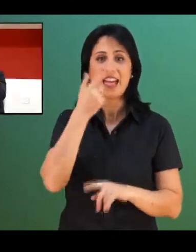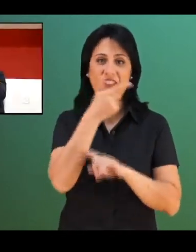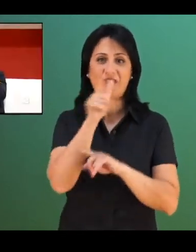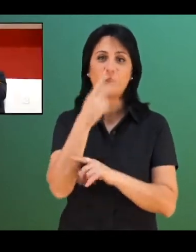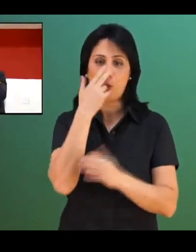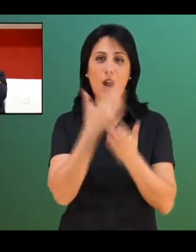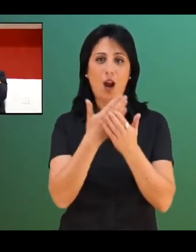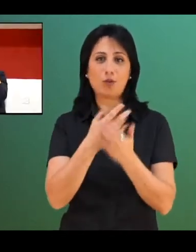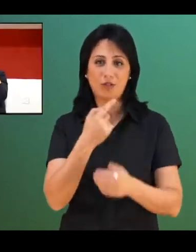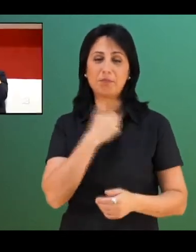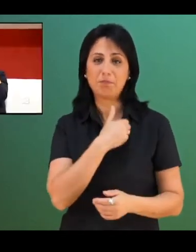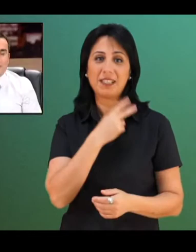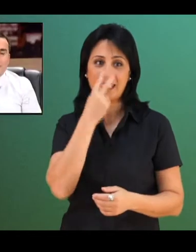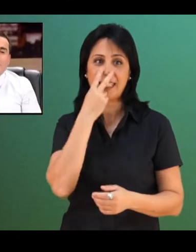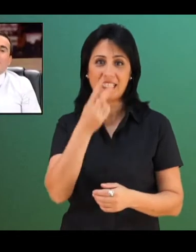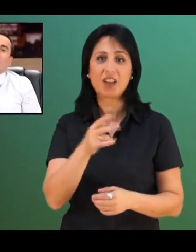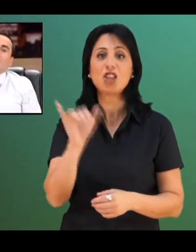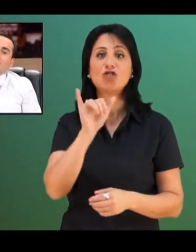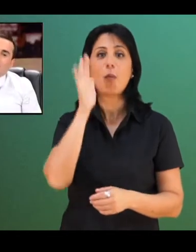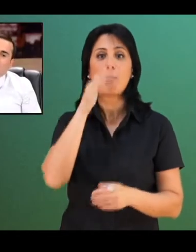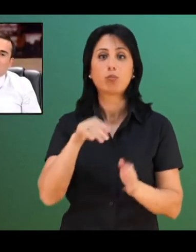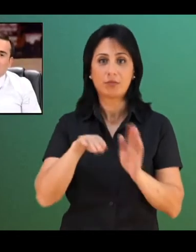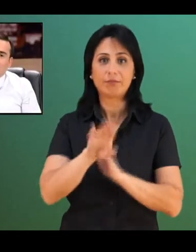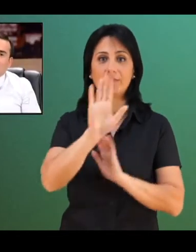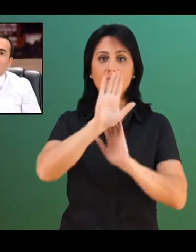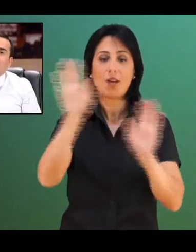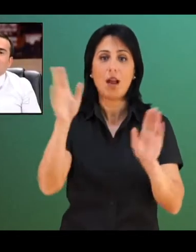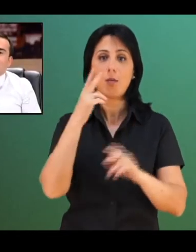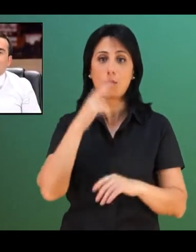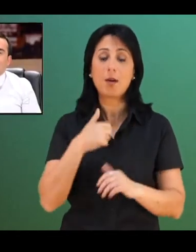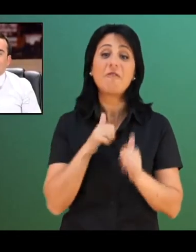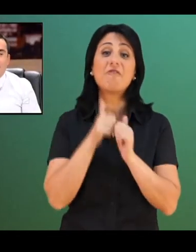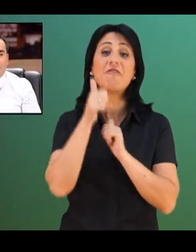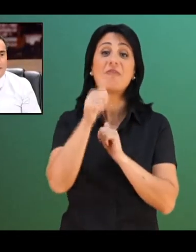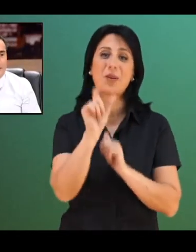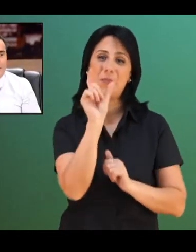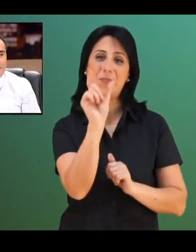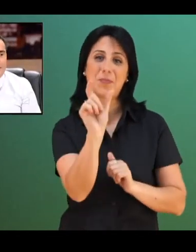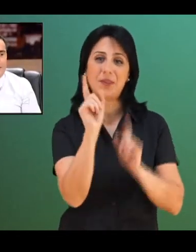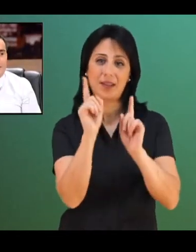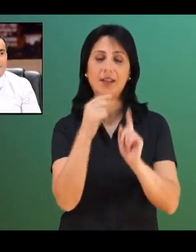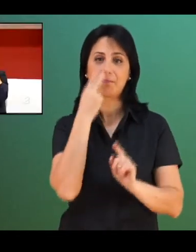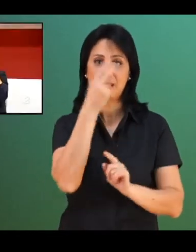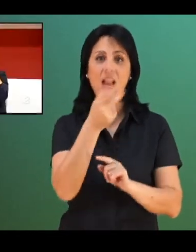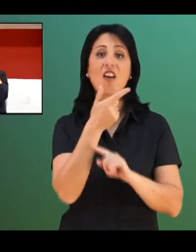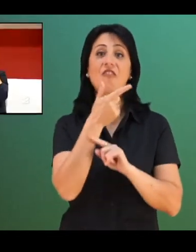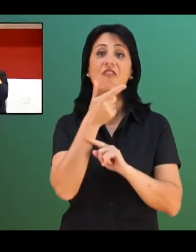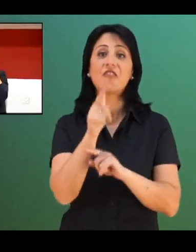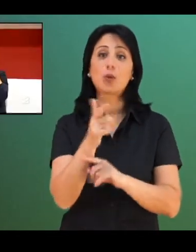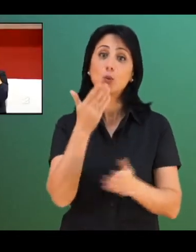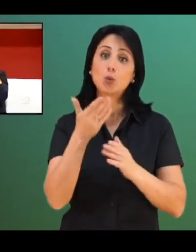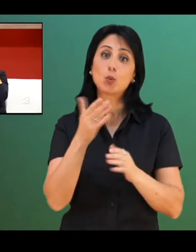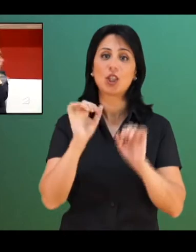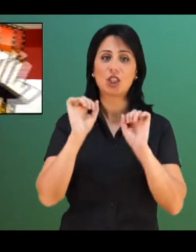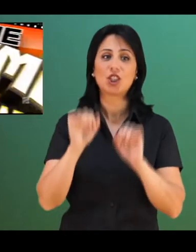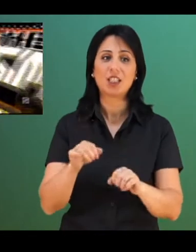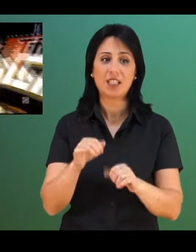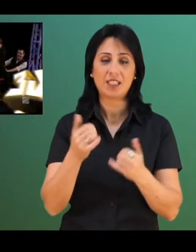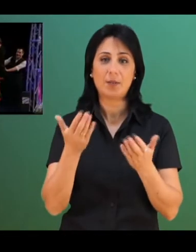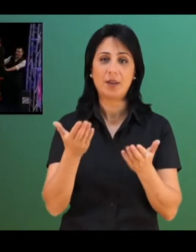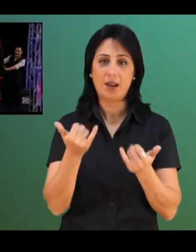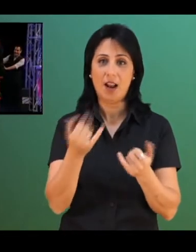მოვლენეს პატარა მონაკვეთი მინდა გავუშვა თუ შესაძლებელია რომ ნახოთ ყველამ ერთად და აგვიხსნათ რა ხდება